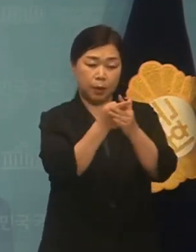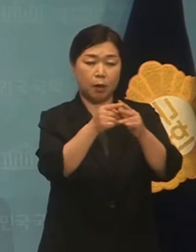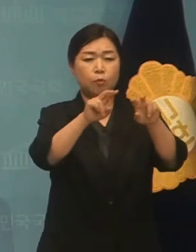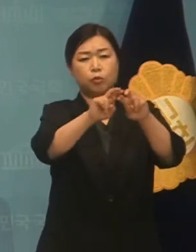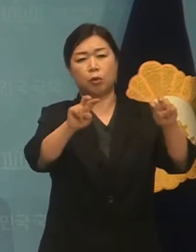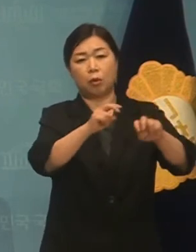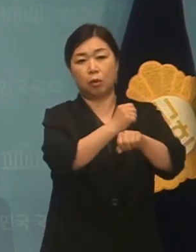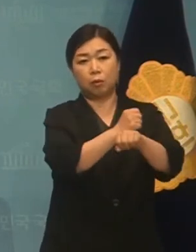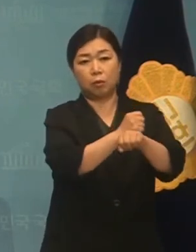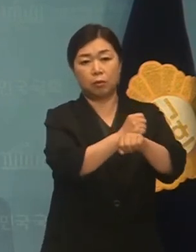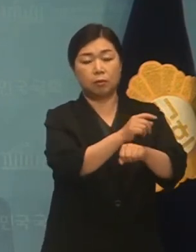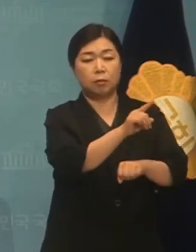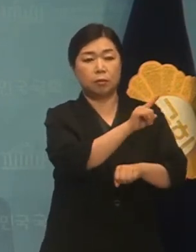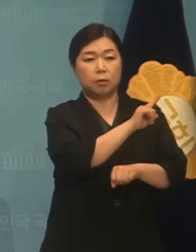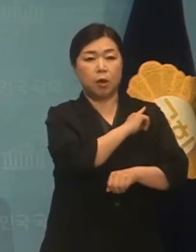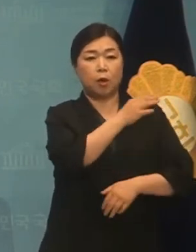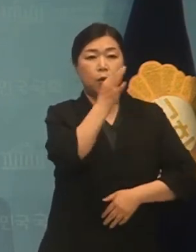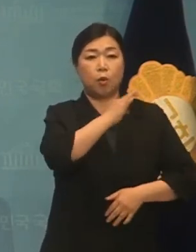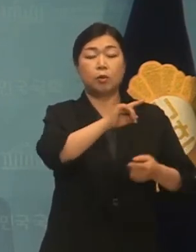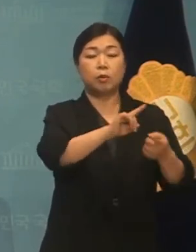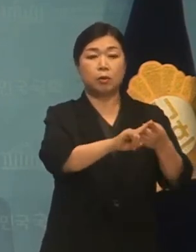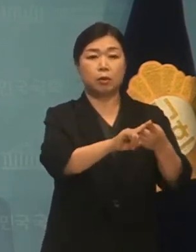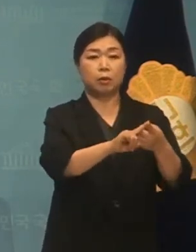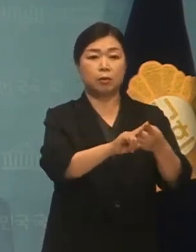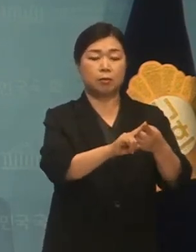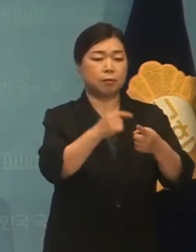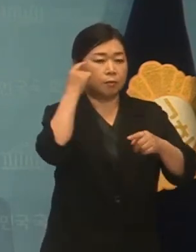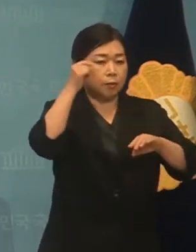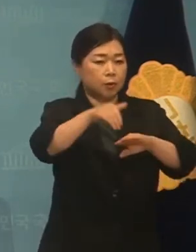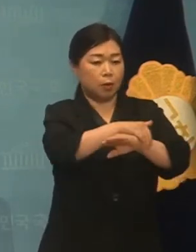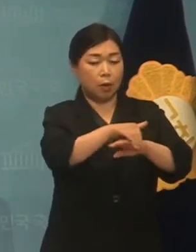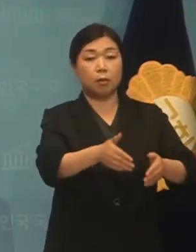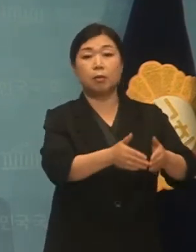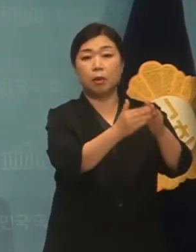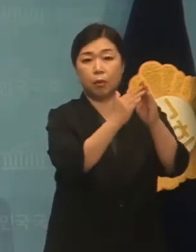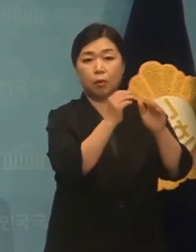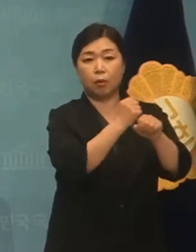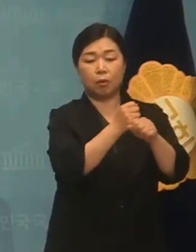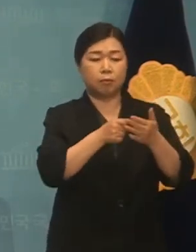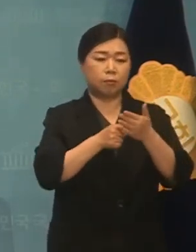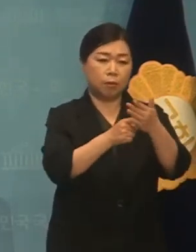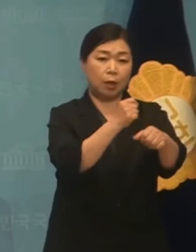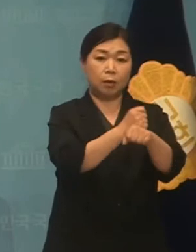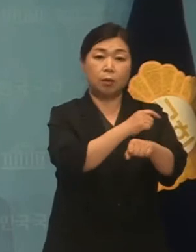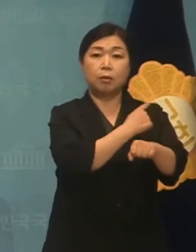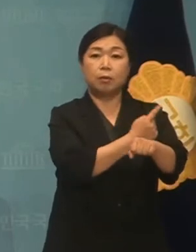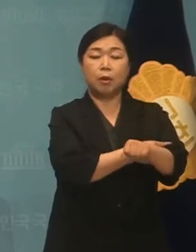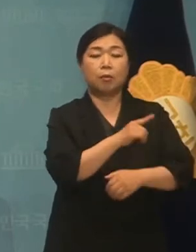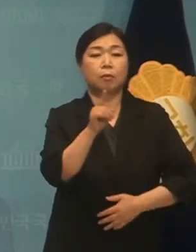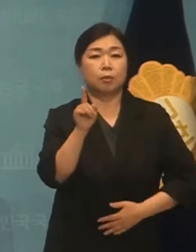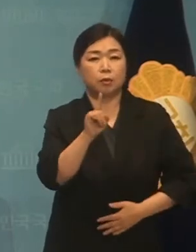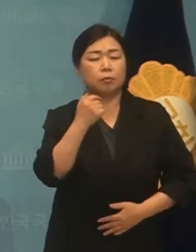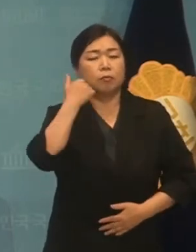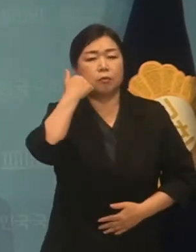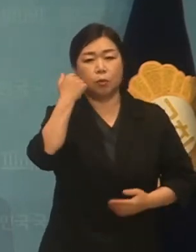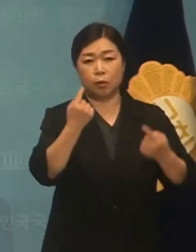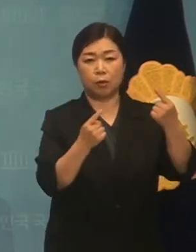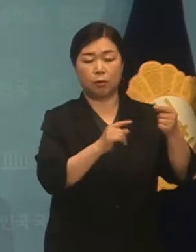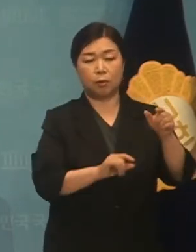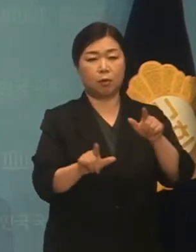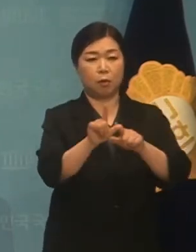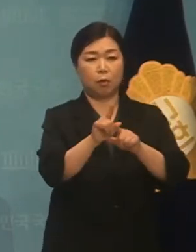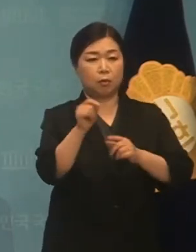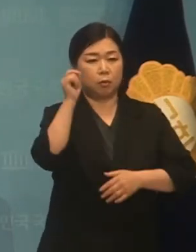분석하고 가장 효율적인 전략을 만들고 추진하는 능력은 그 누구보다도